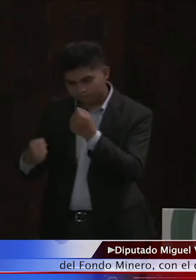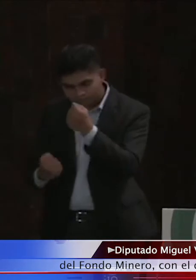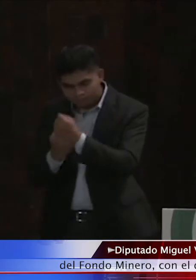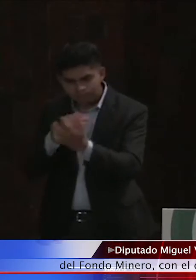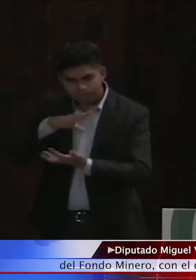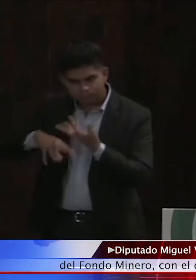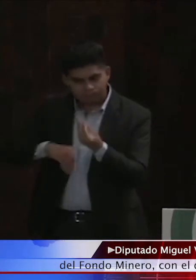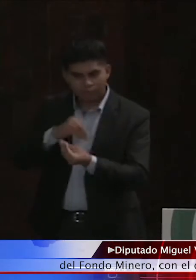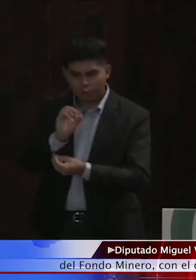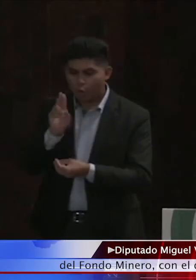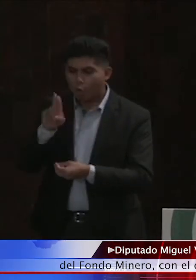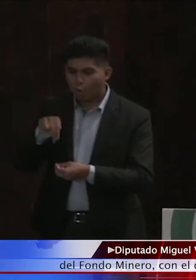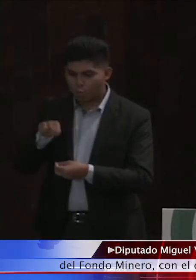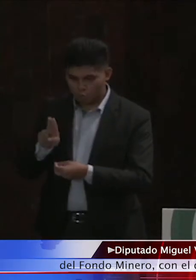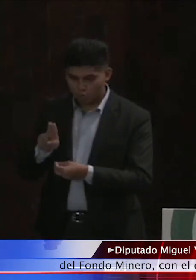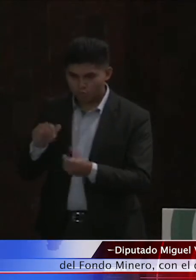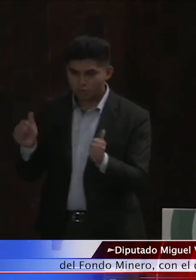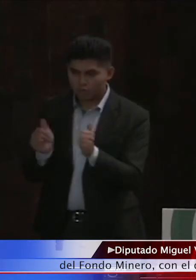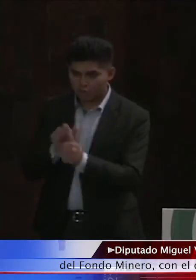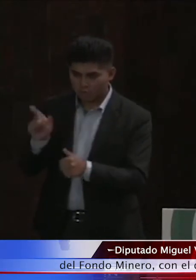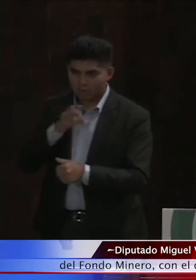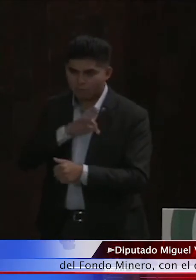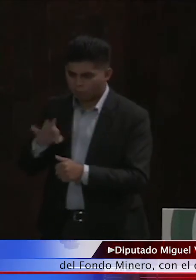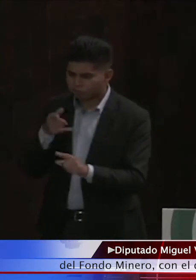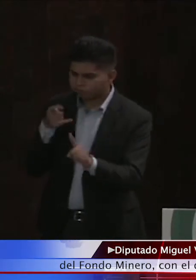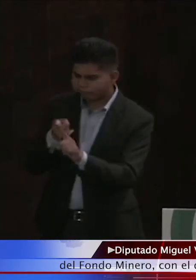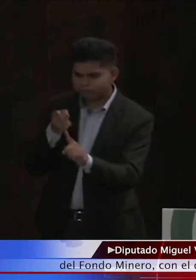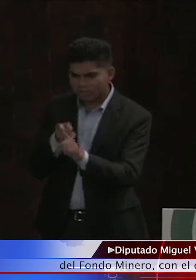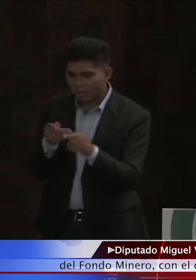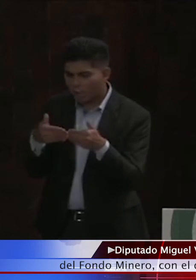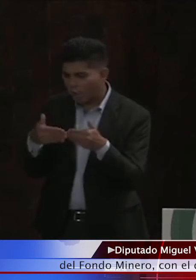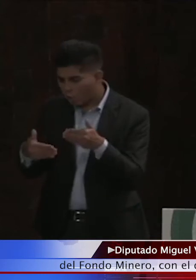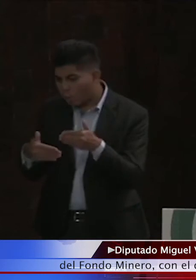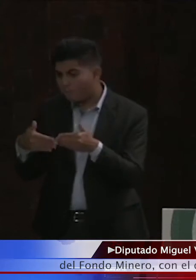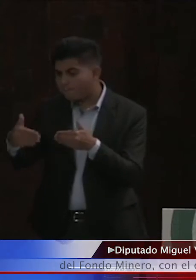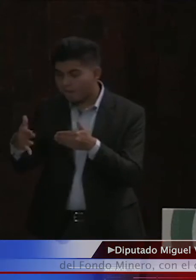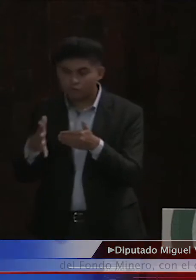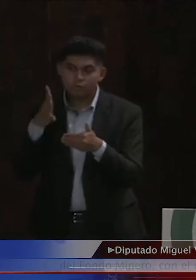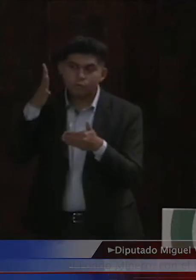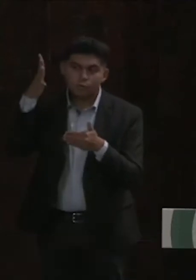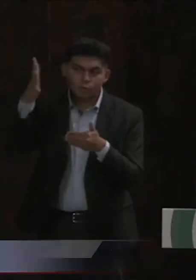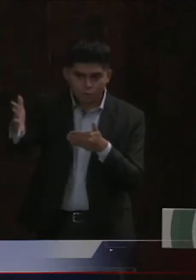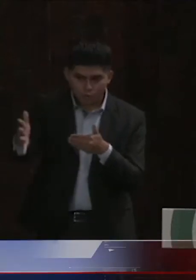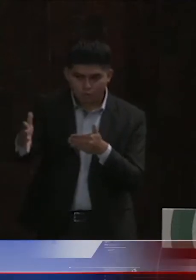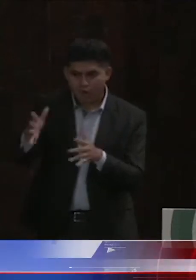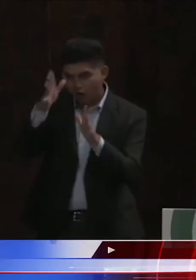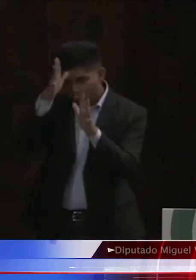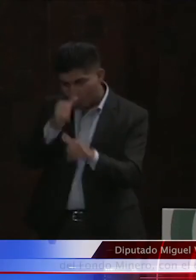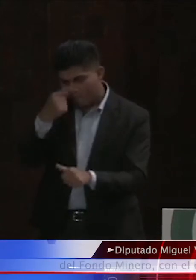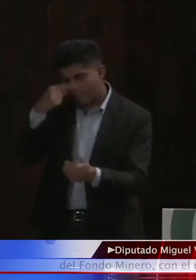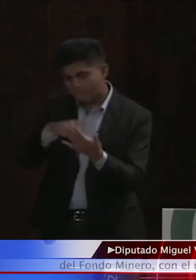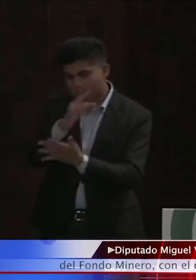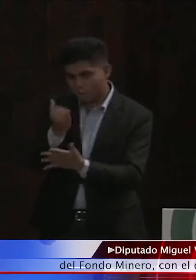falta de obra pública, razón por la cual aseguró es de suma importancia que los recursos del fondo minero se vuelvan a destinar a las